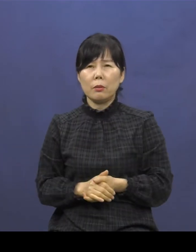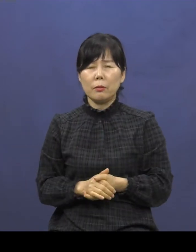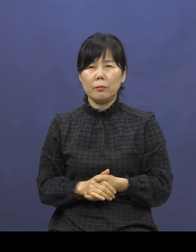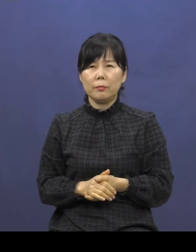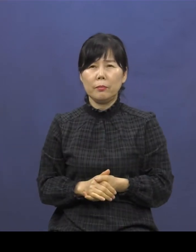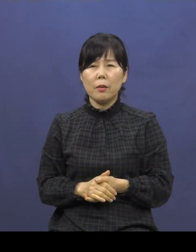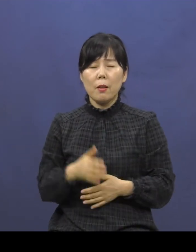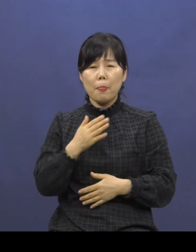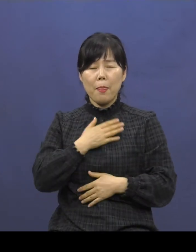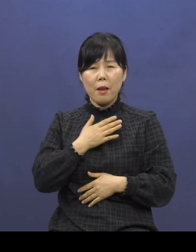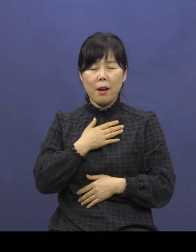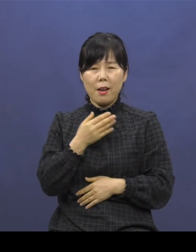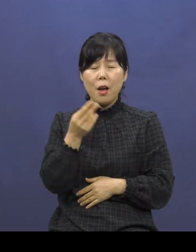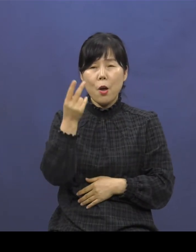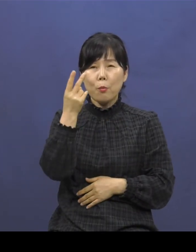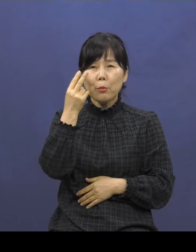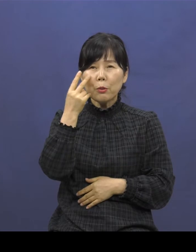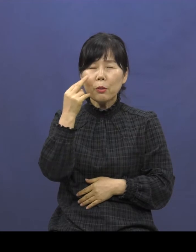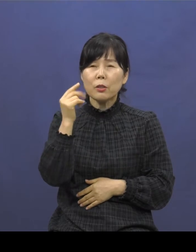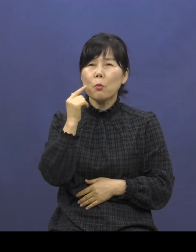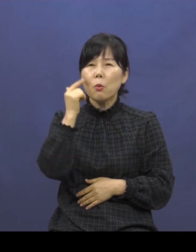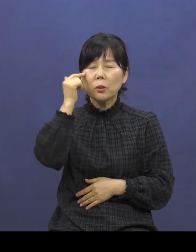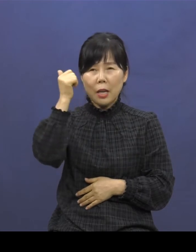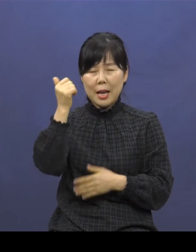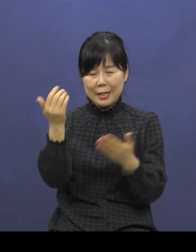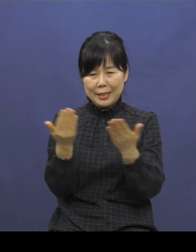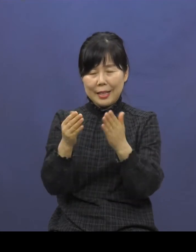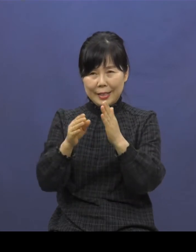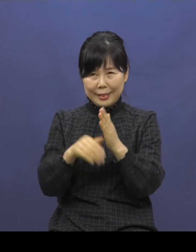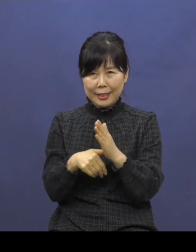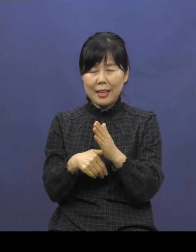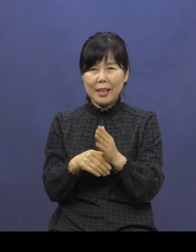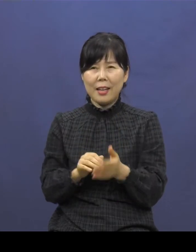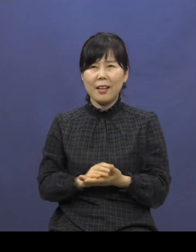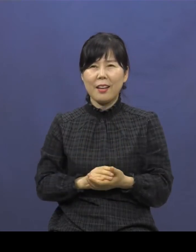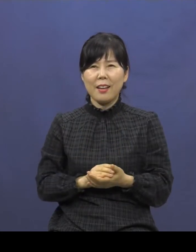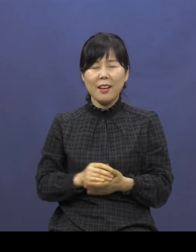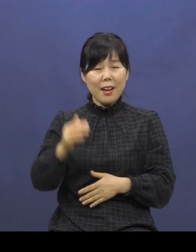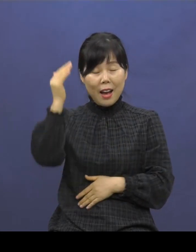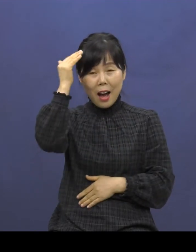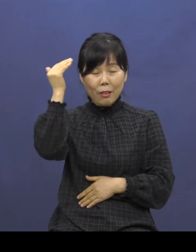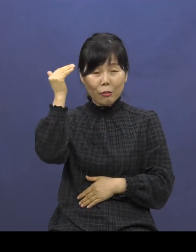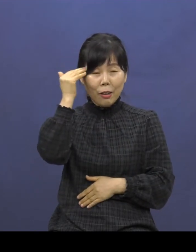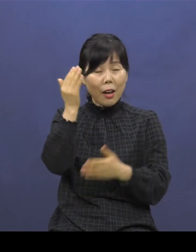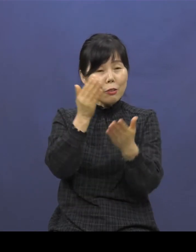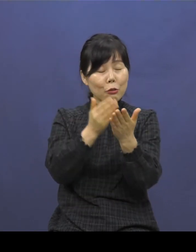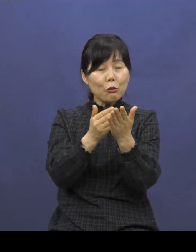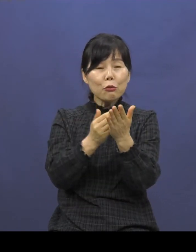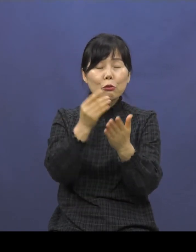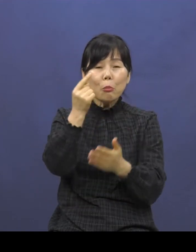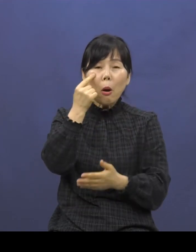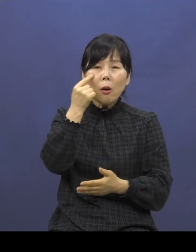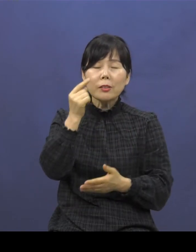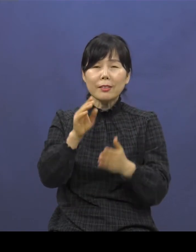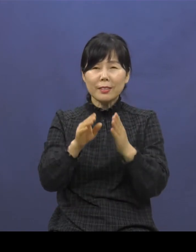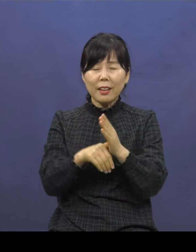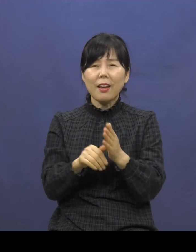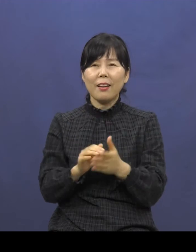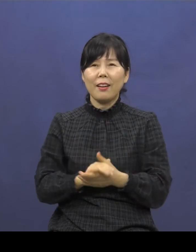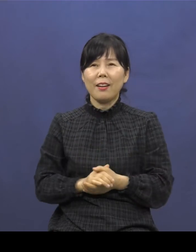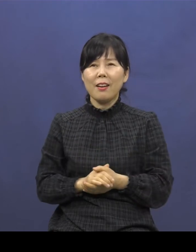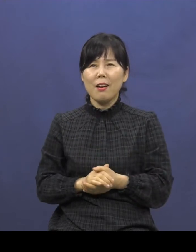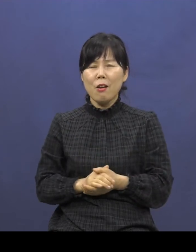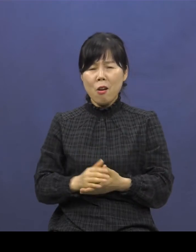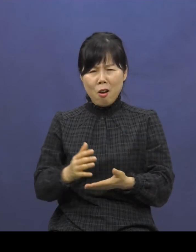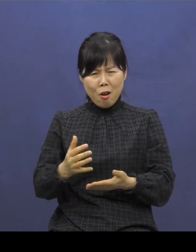제가 미국에서 목회할 때 어느 날 한국에 나온 뉴스 하나가 왔는데